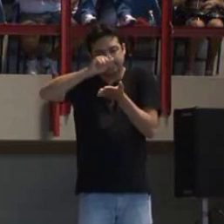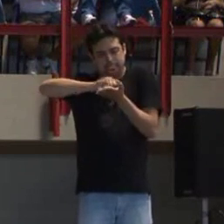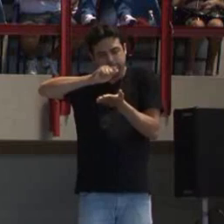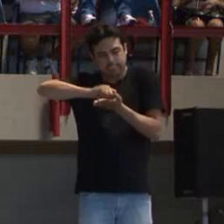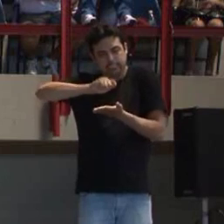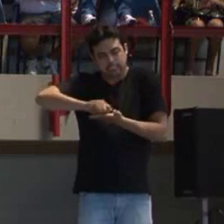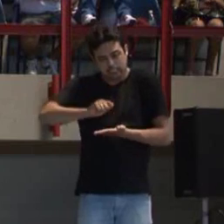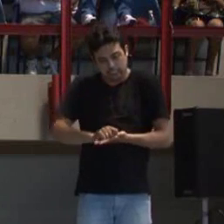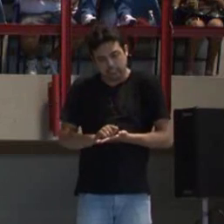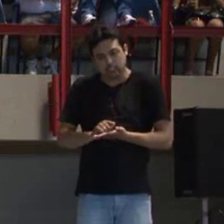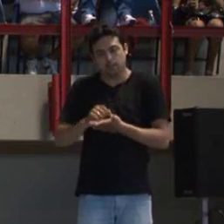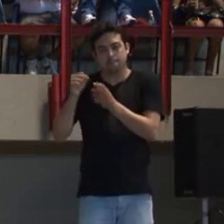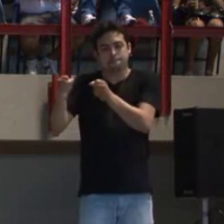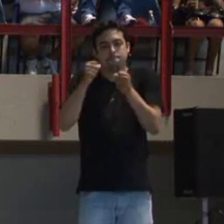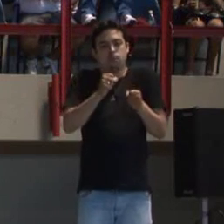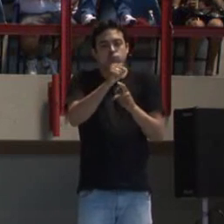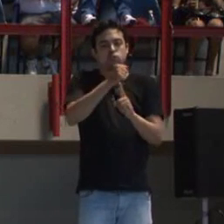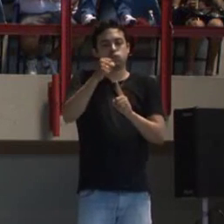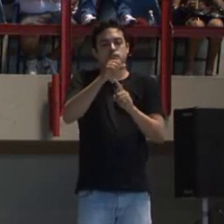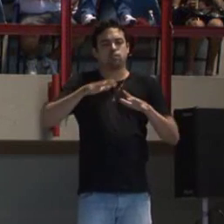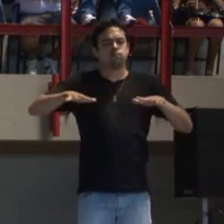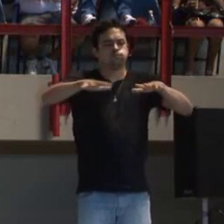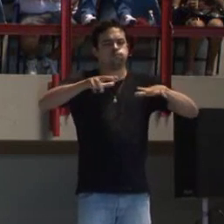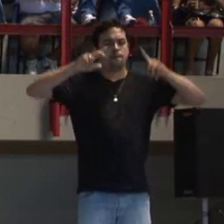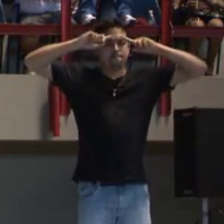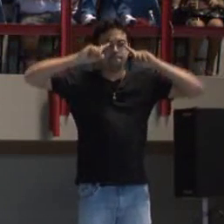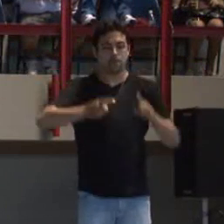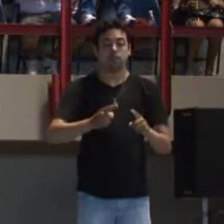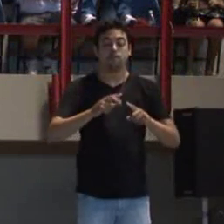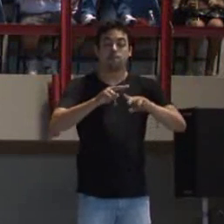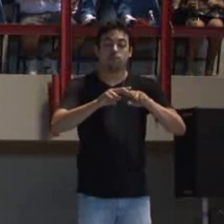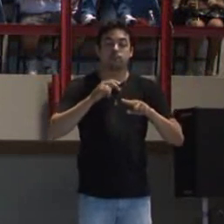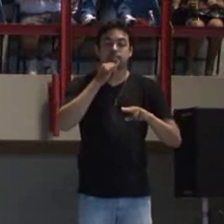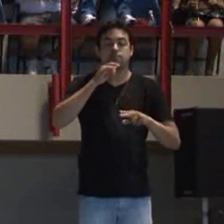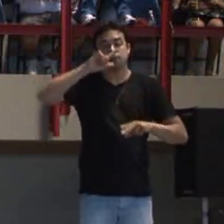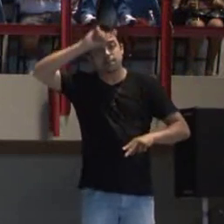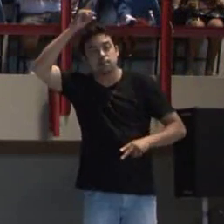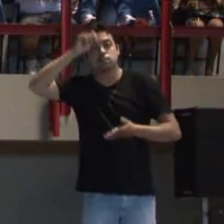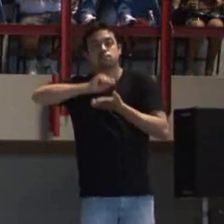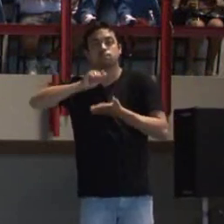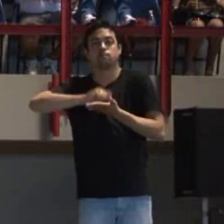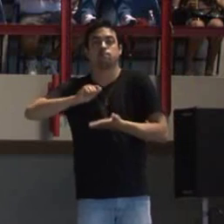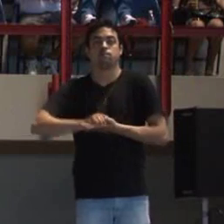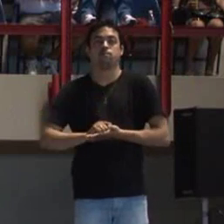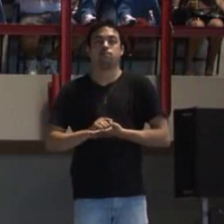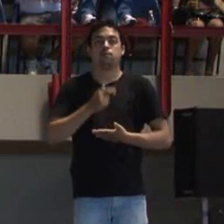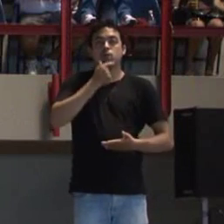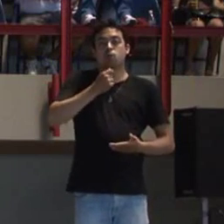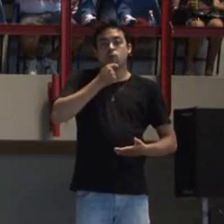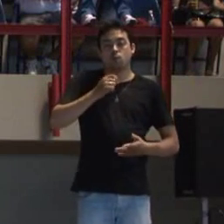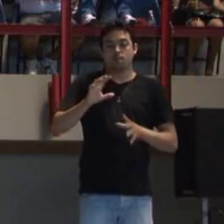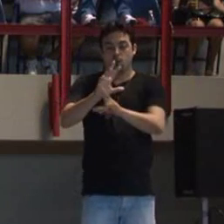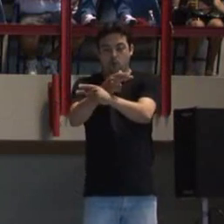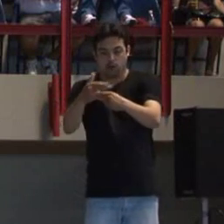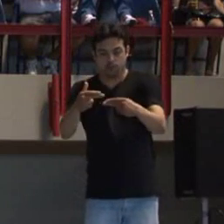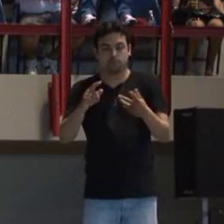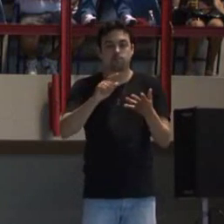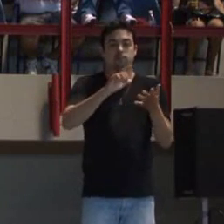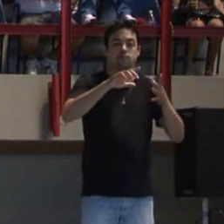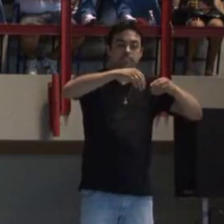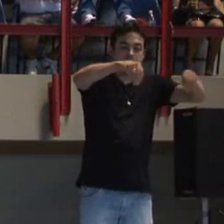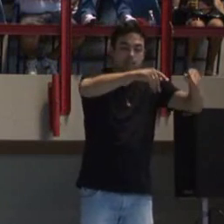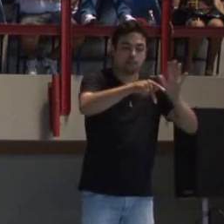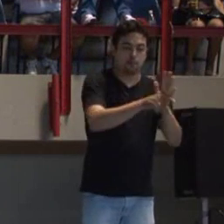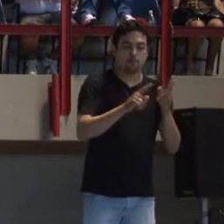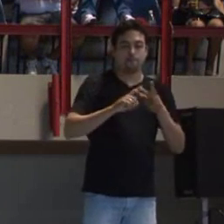ele ia exercer o controle sobre a sociedade. Resumindo, quem desenvolveu a escrita? O cara que era o dono dos animais, que era o dono da terra,